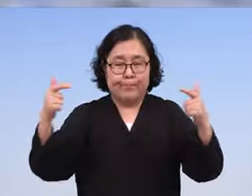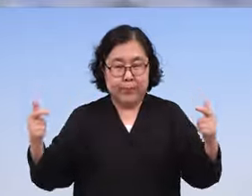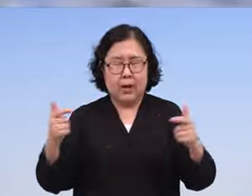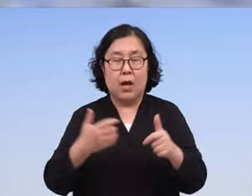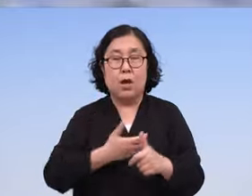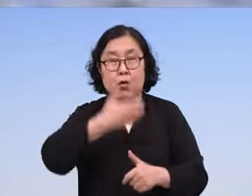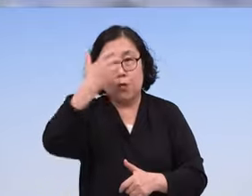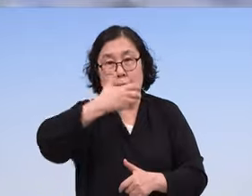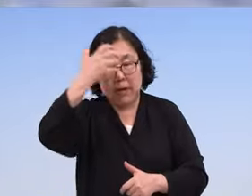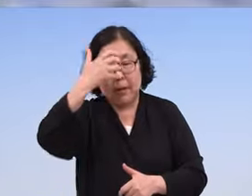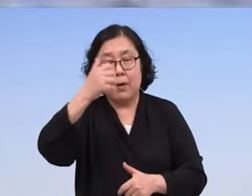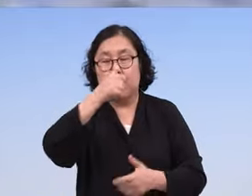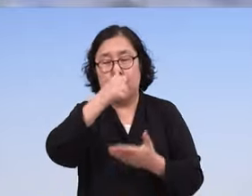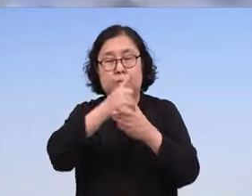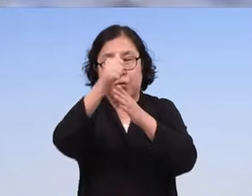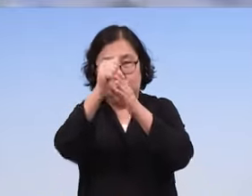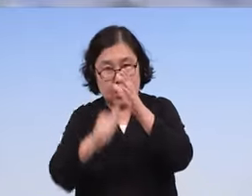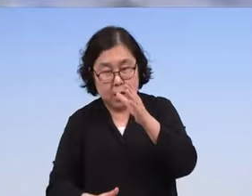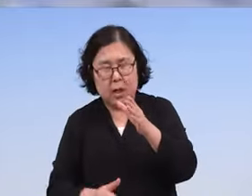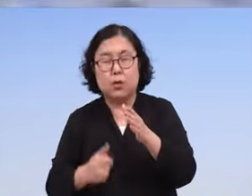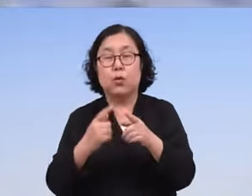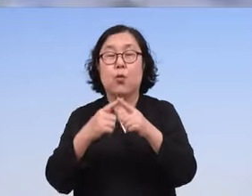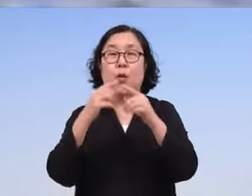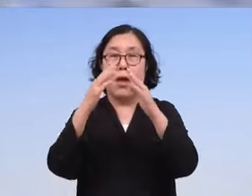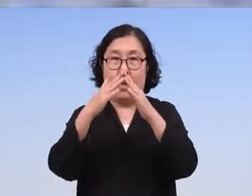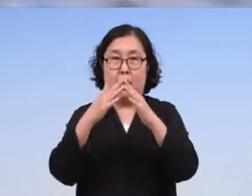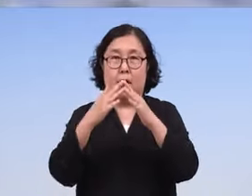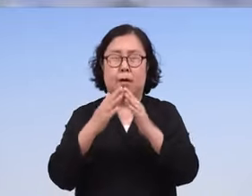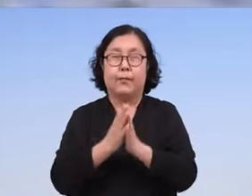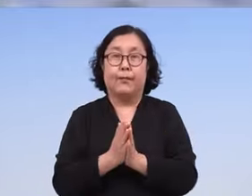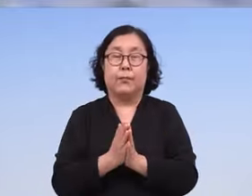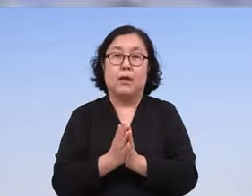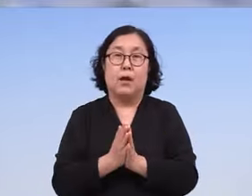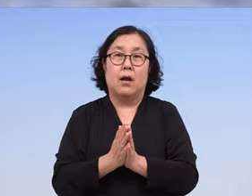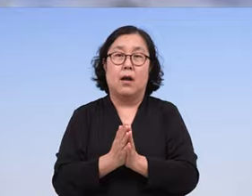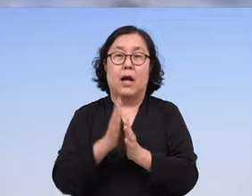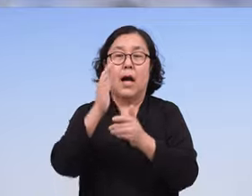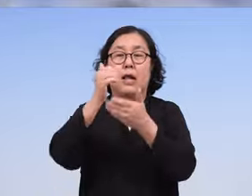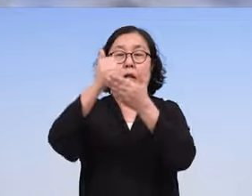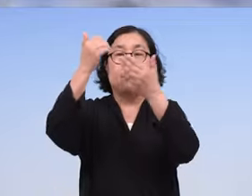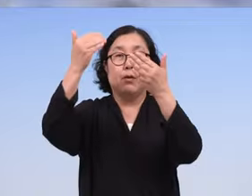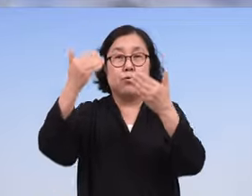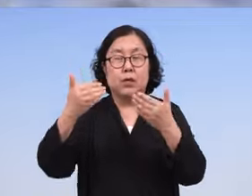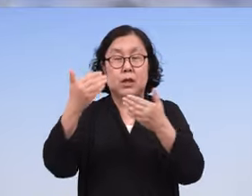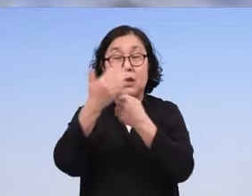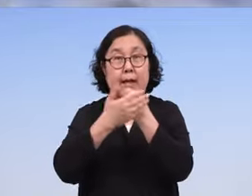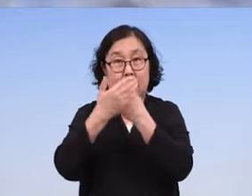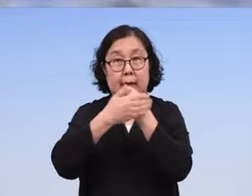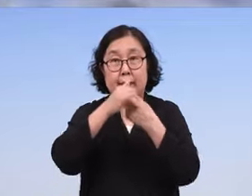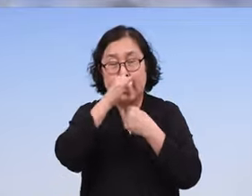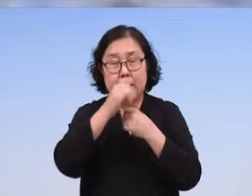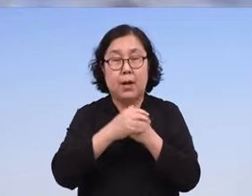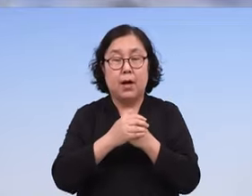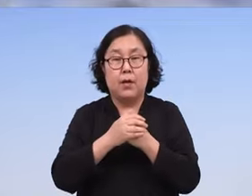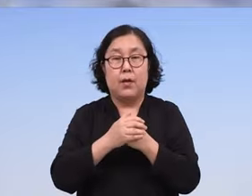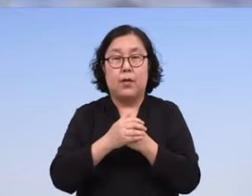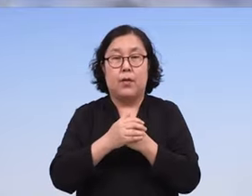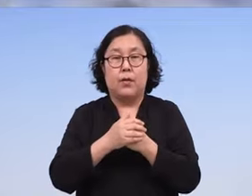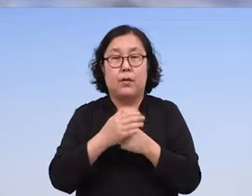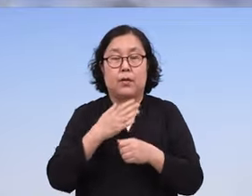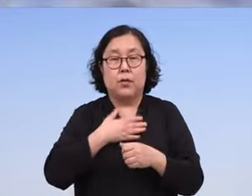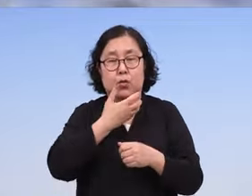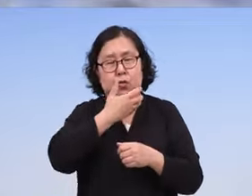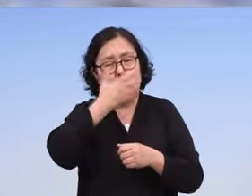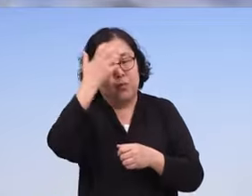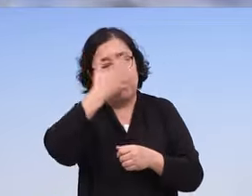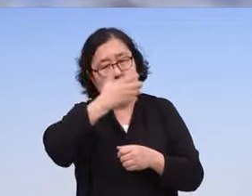키우는 게 꿈이라면 그건 타락한 교회예요. 교회가 하나님의 은혜를 주시면 그게 꿈 넘어 꿈으로 바뀌어야 되는 거 아닙니까?